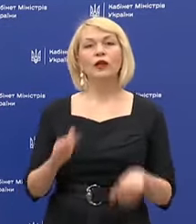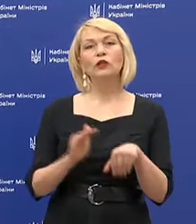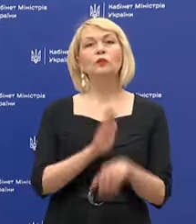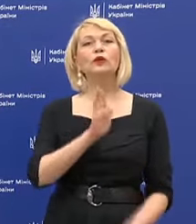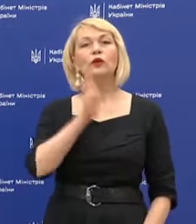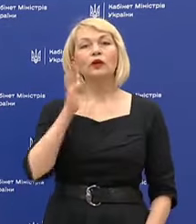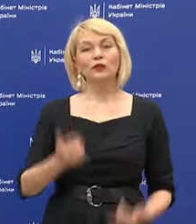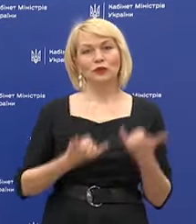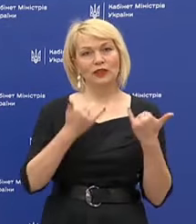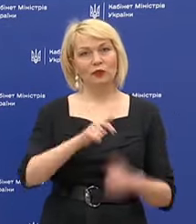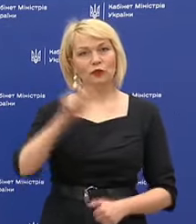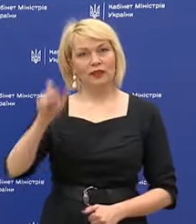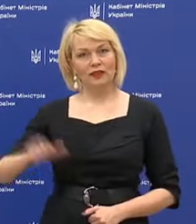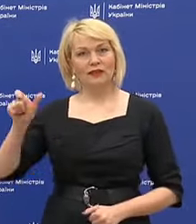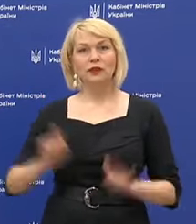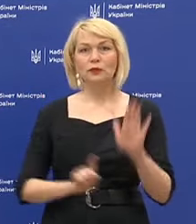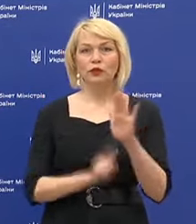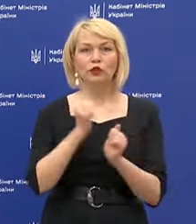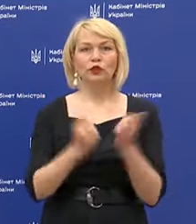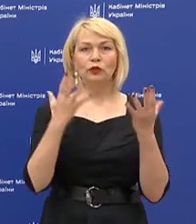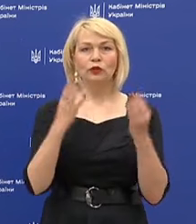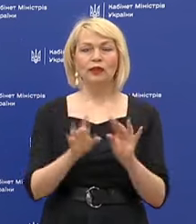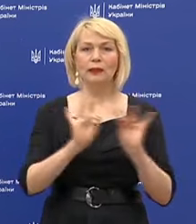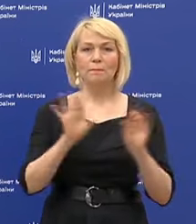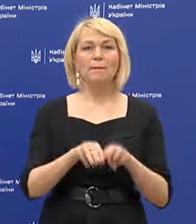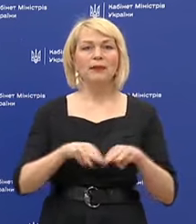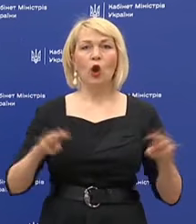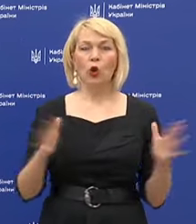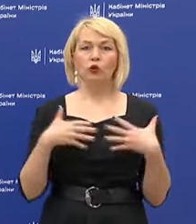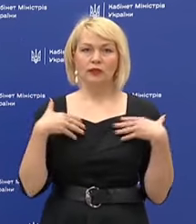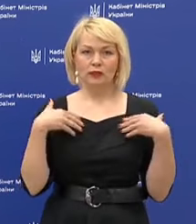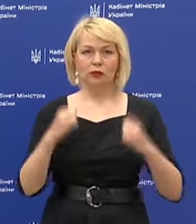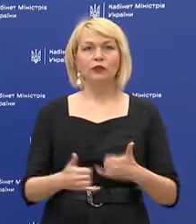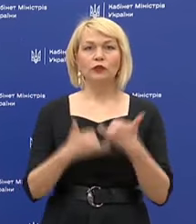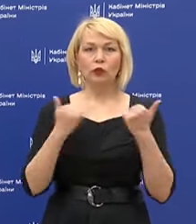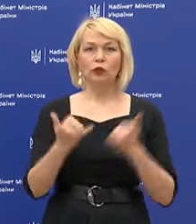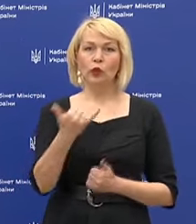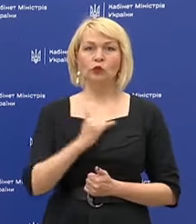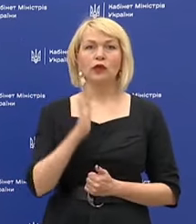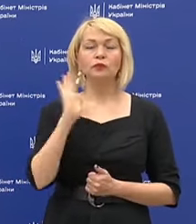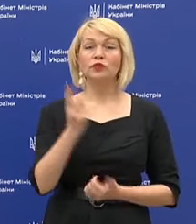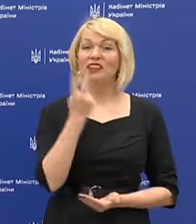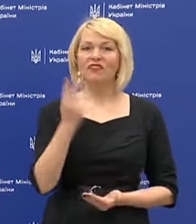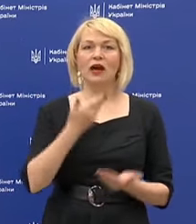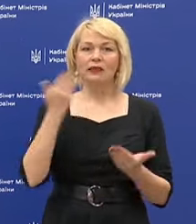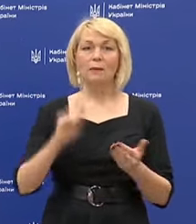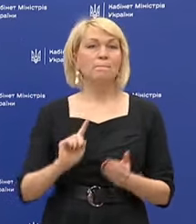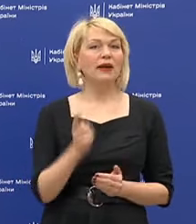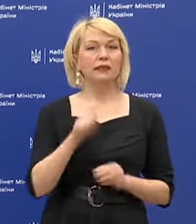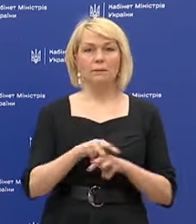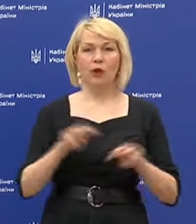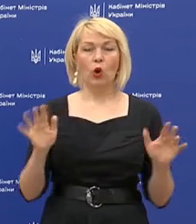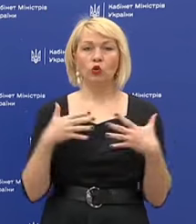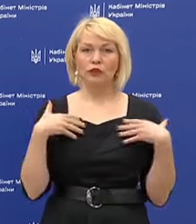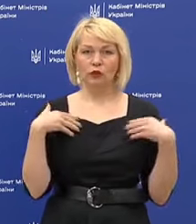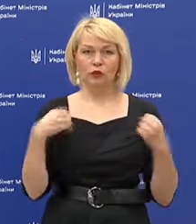ранку, шановні глядачі. Розпочинаємо черговий щоденний брифінг Міністерства охорони здоров'я. Сьогодні у нас буде два спікери. Спершу це буде міністр